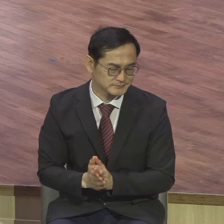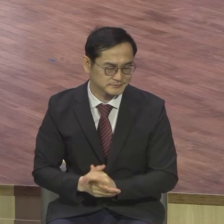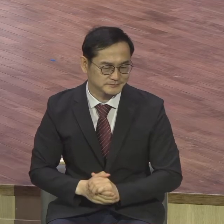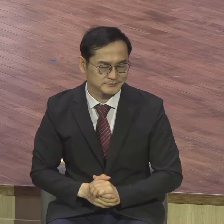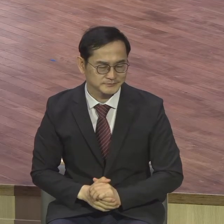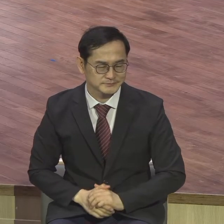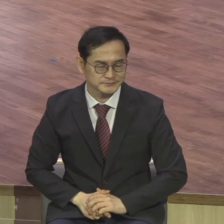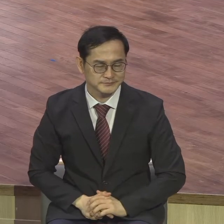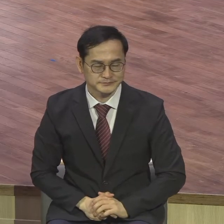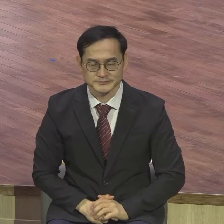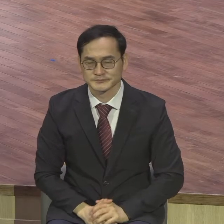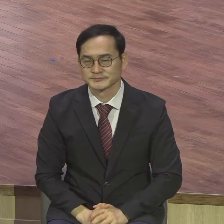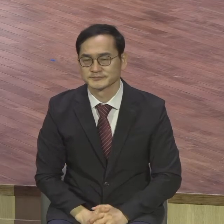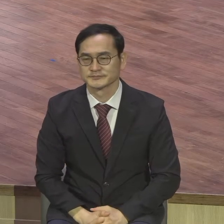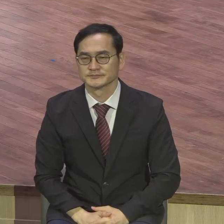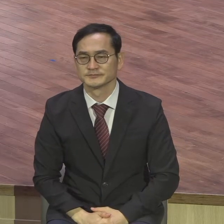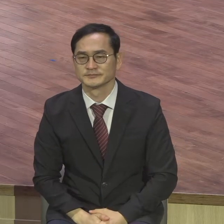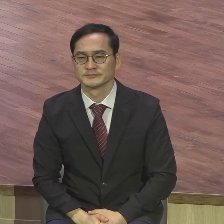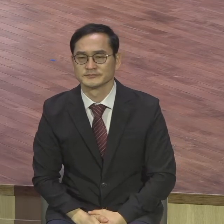감사합니다.